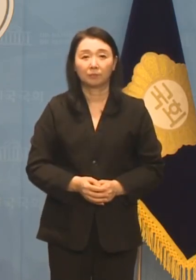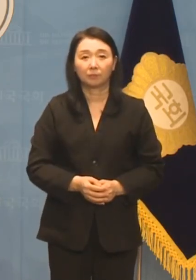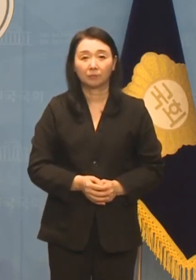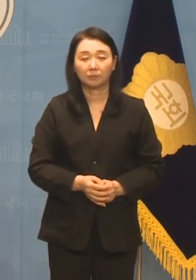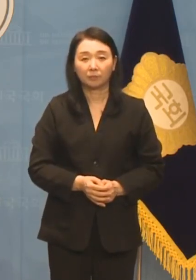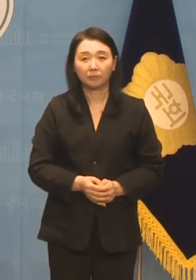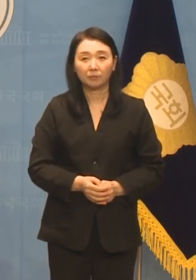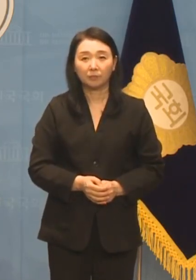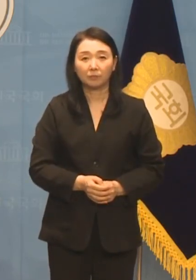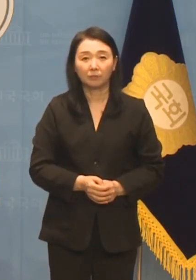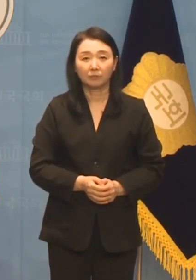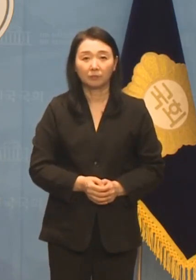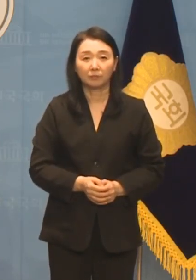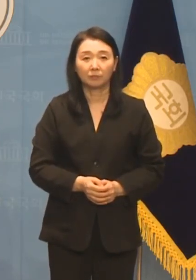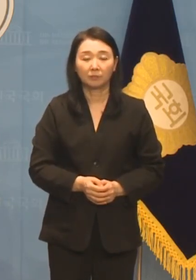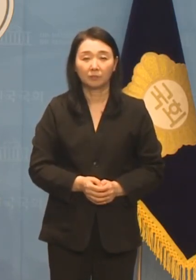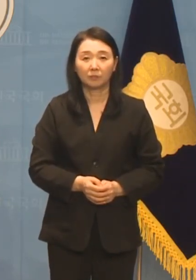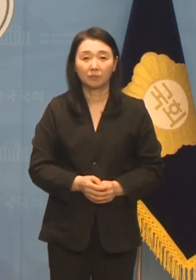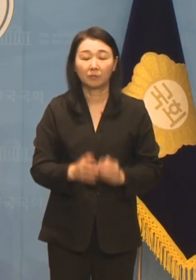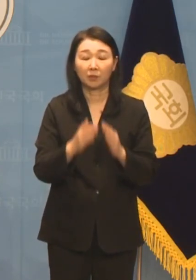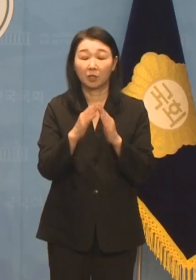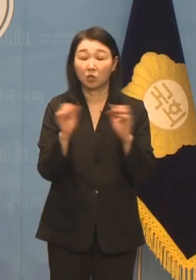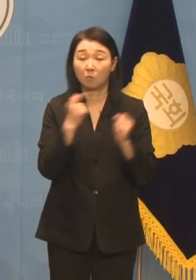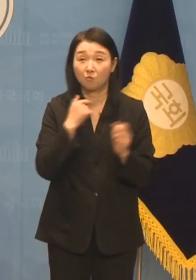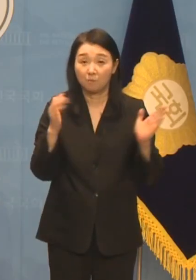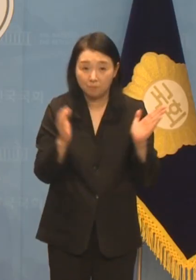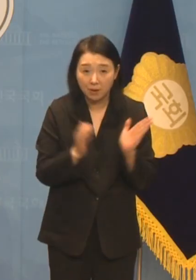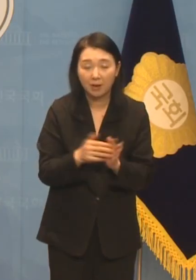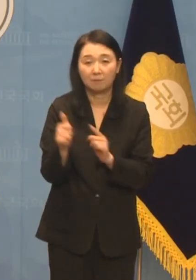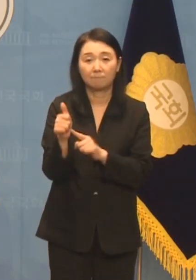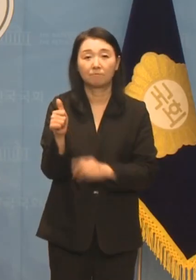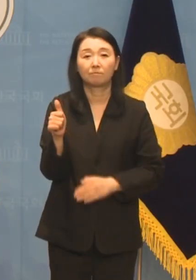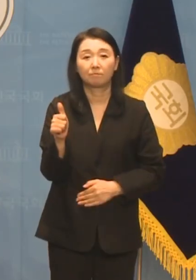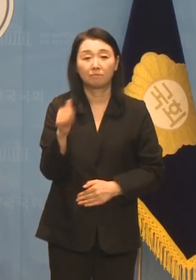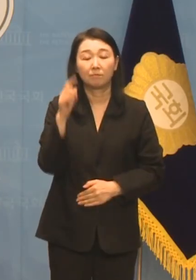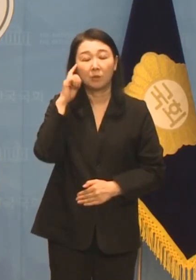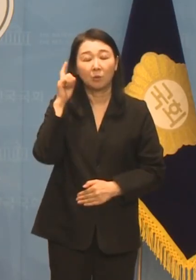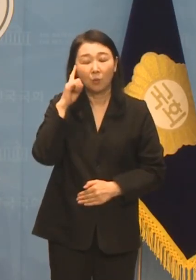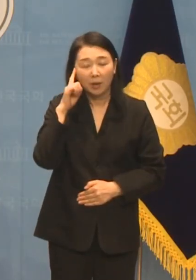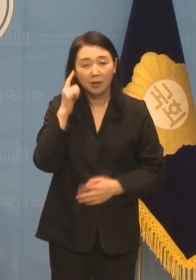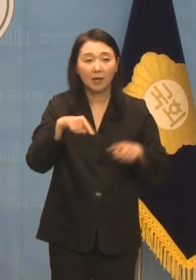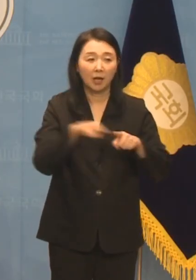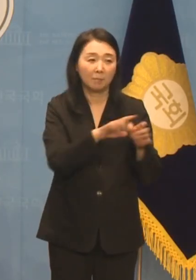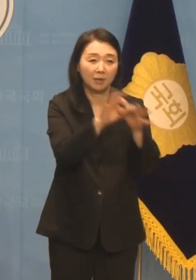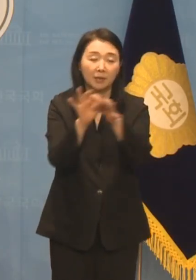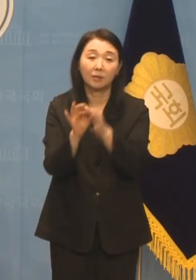전북 출신의 한덕수는 그 자체가 컨벤션입니다.